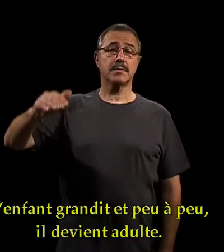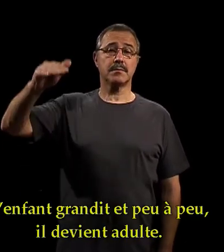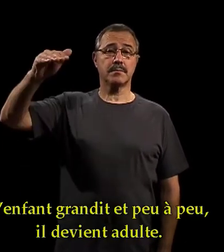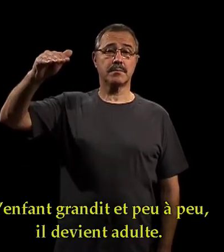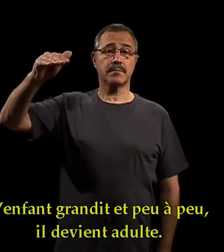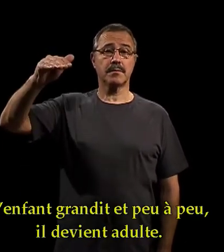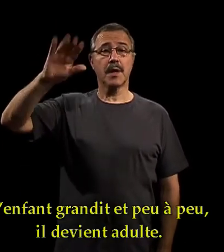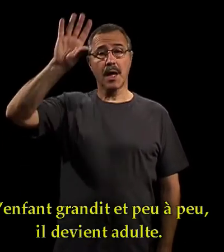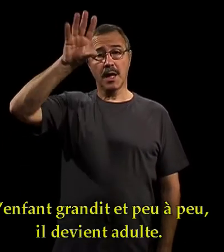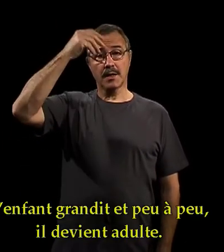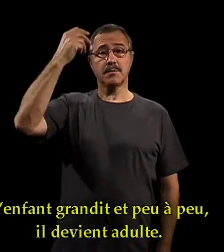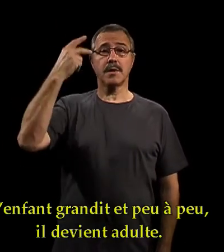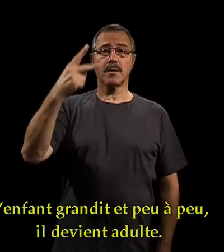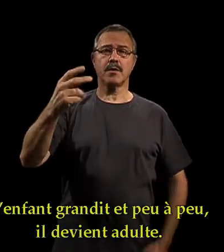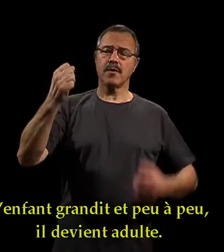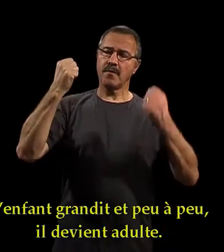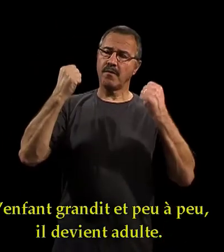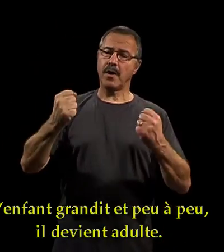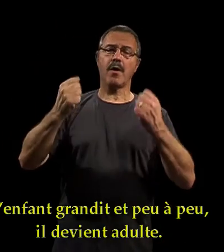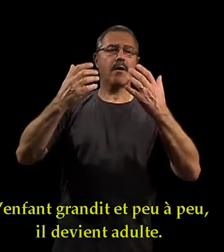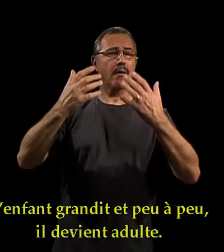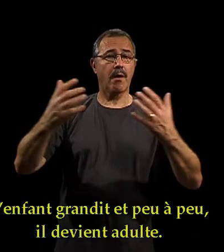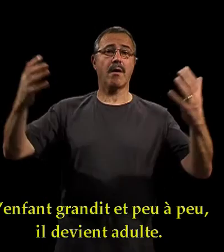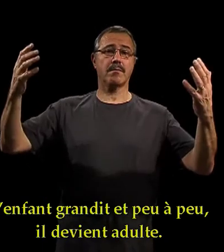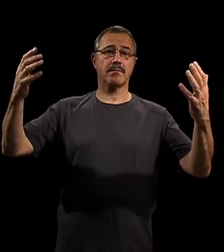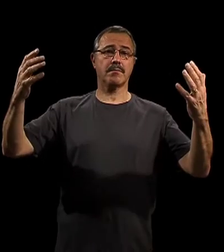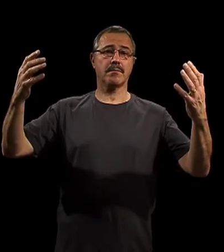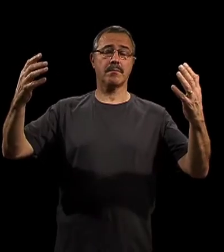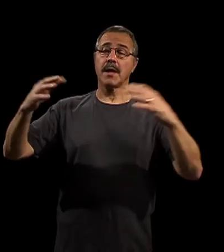L'enfant grandit et peu à peu il devient adulte.